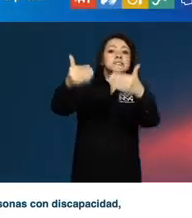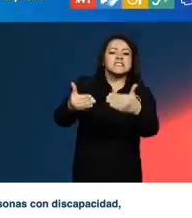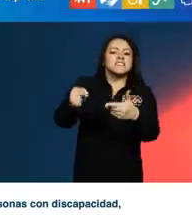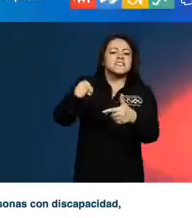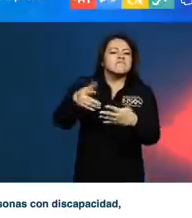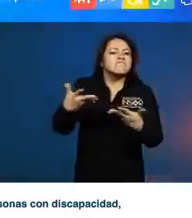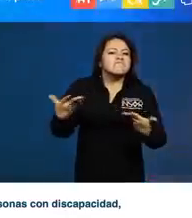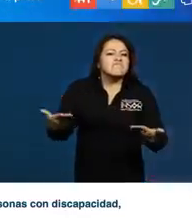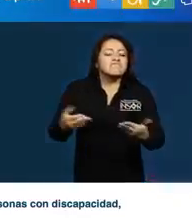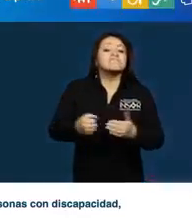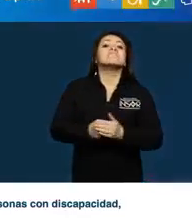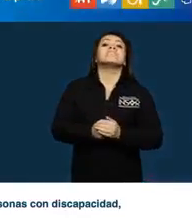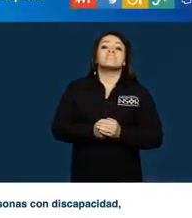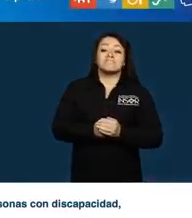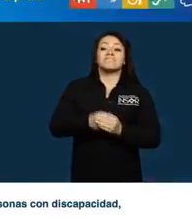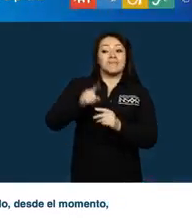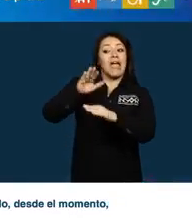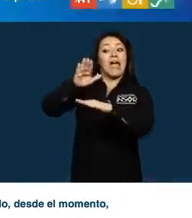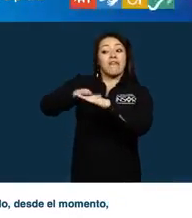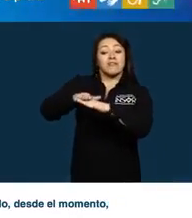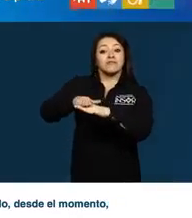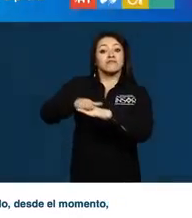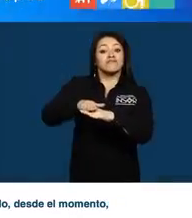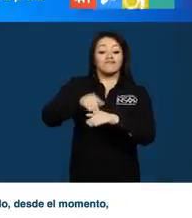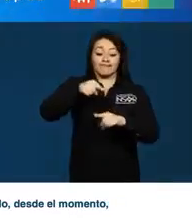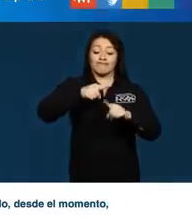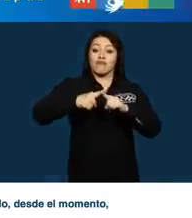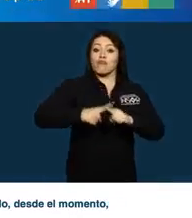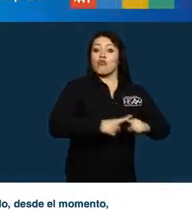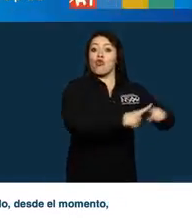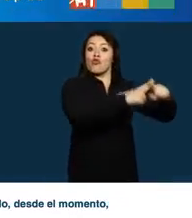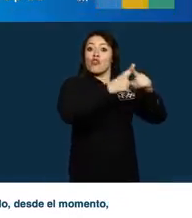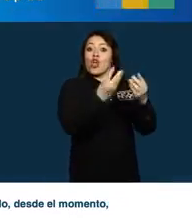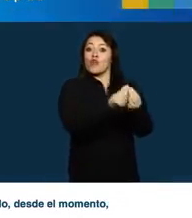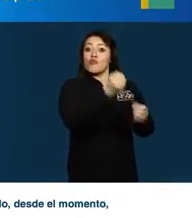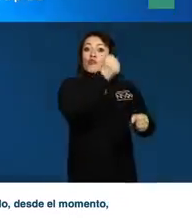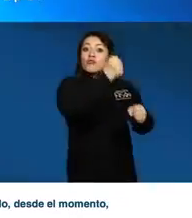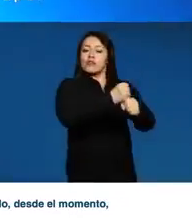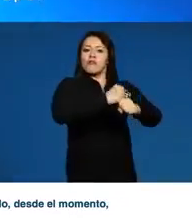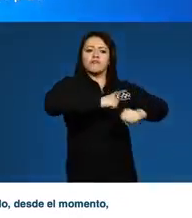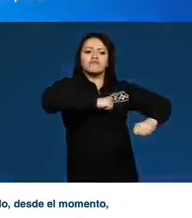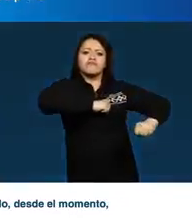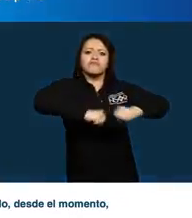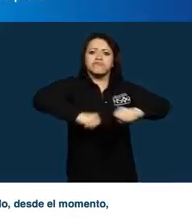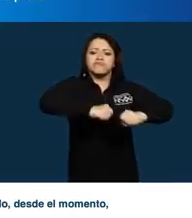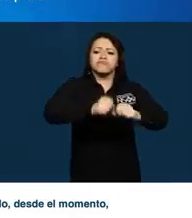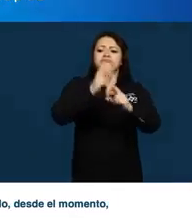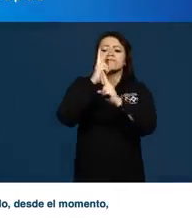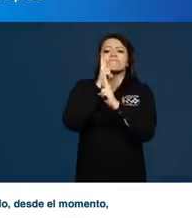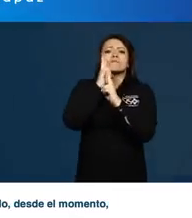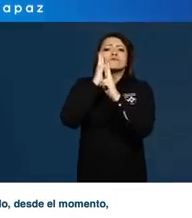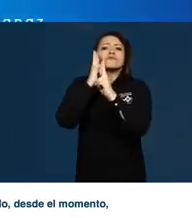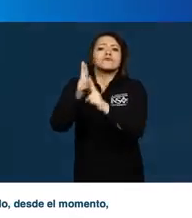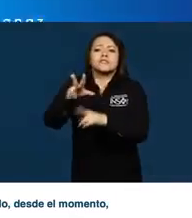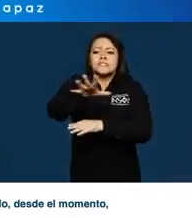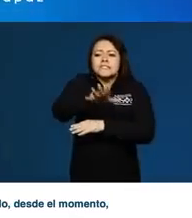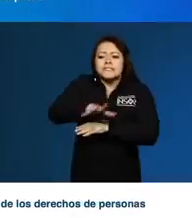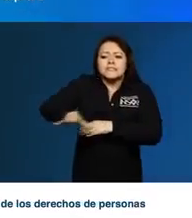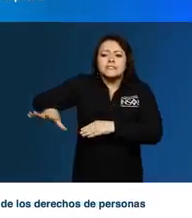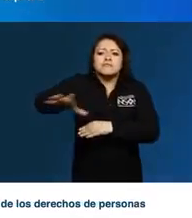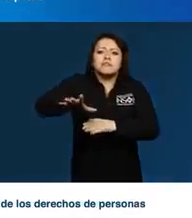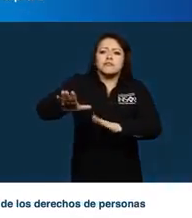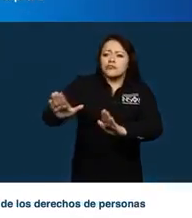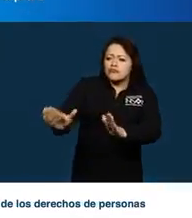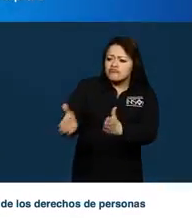personas con discapacidad, esta Procuraduría ha batallado desde el momento por el reconocimiento de